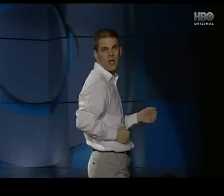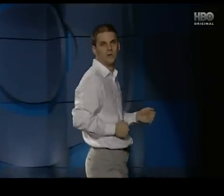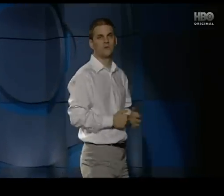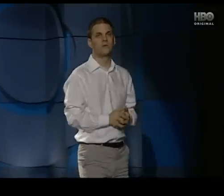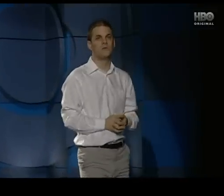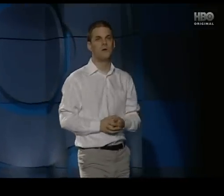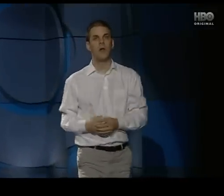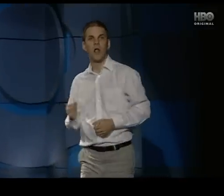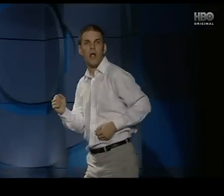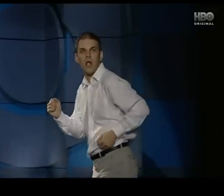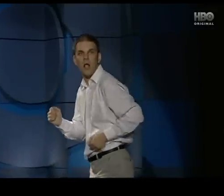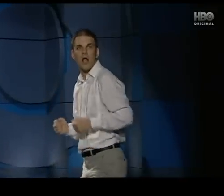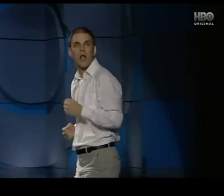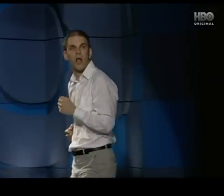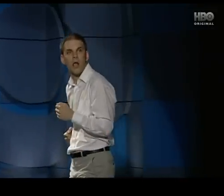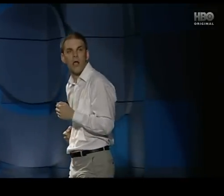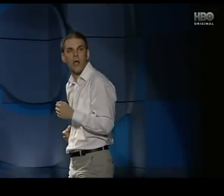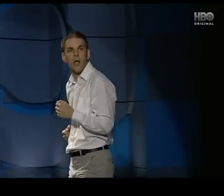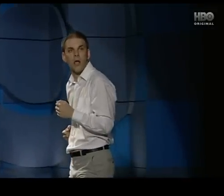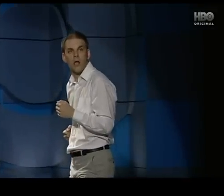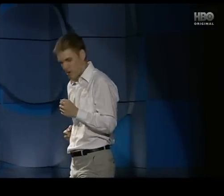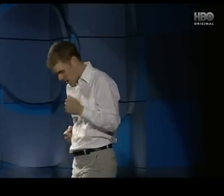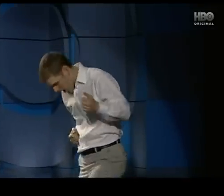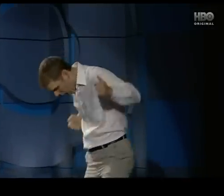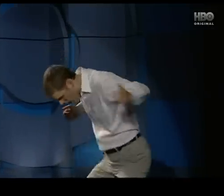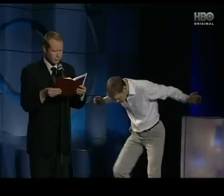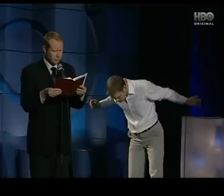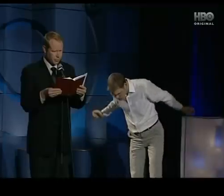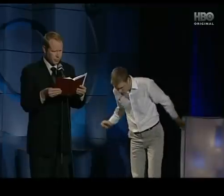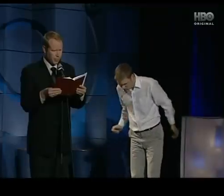až se zastavila nad místem, kde bylo dítě.